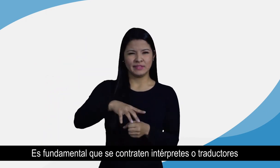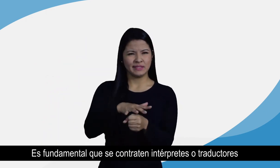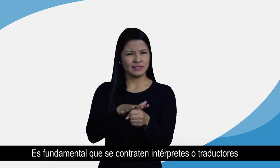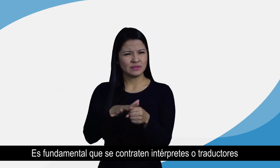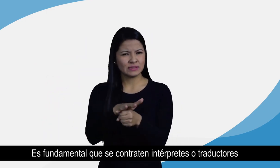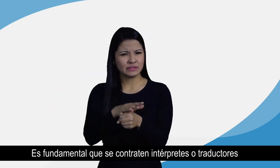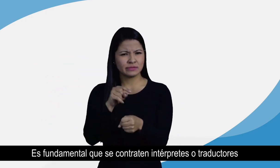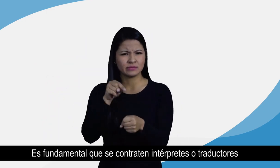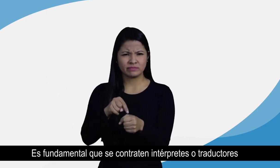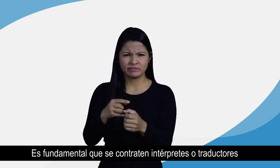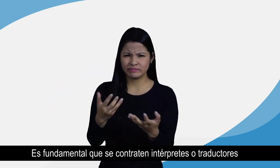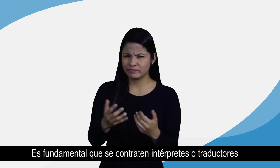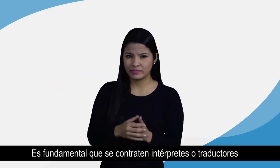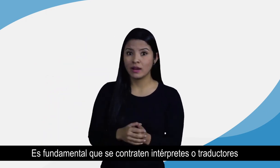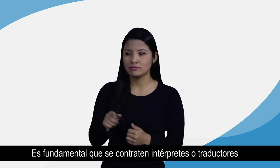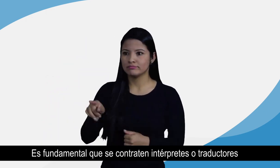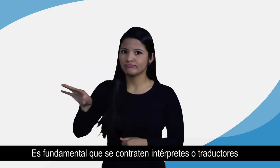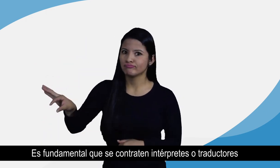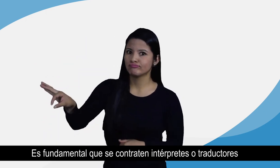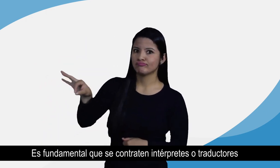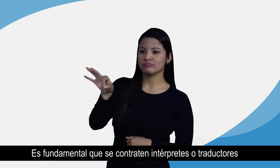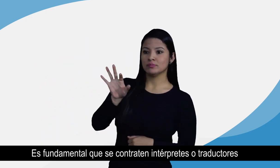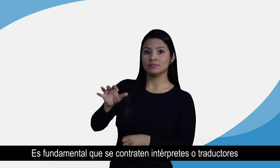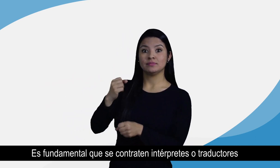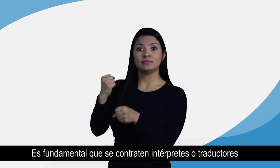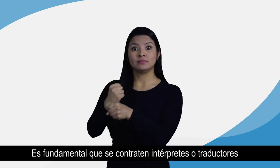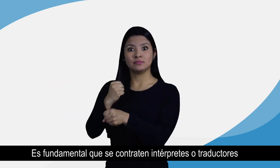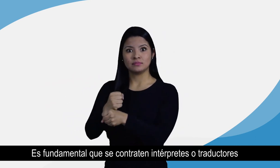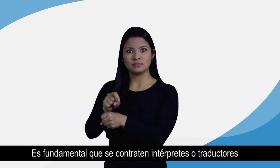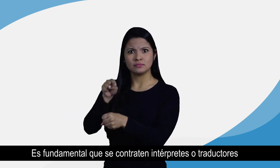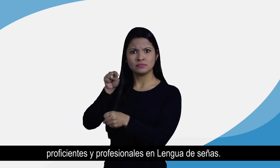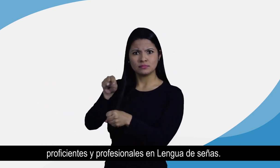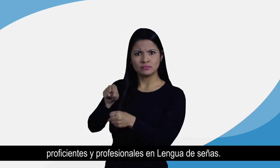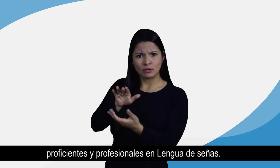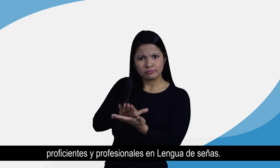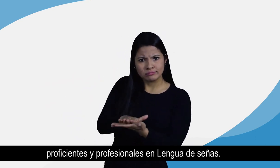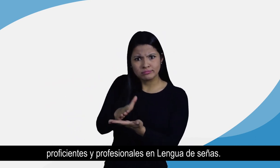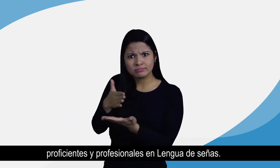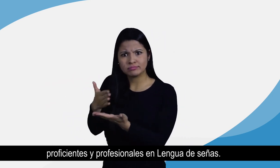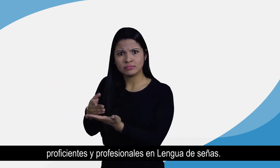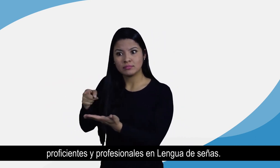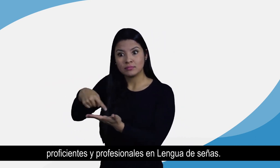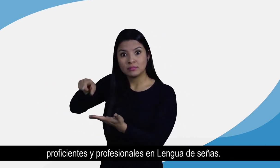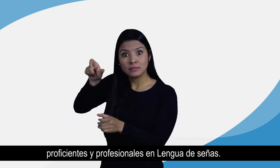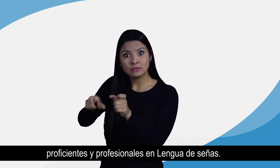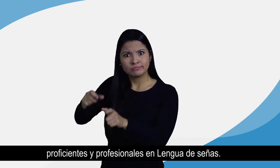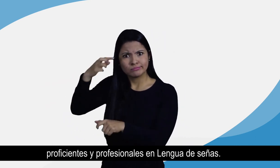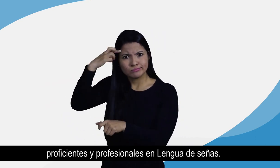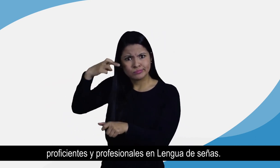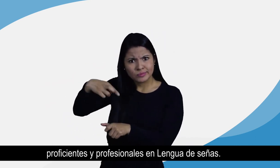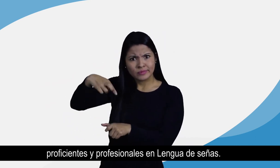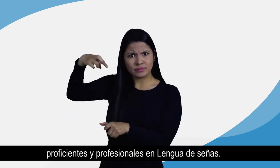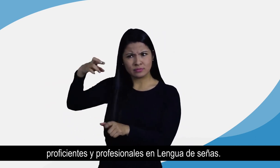Es fundamental que se contraten intérpretes o traductores proficientes y profesionales en lengua de señas.